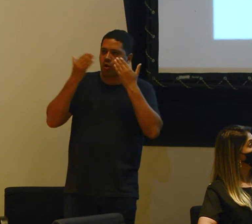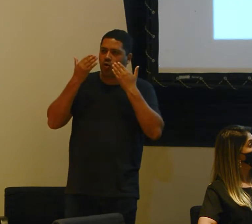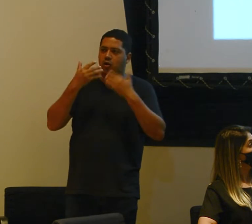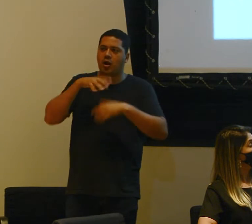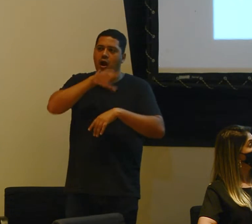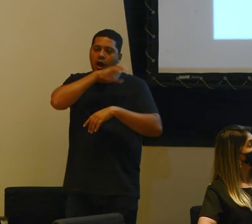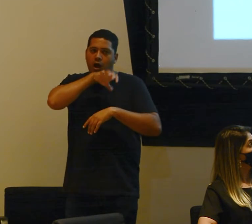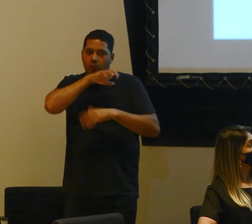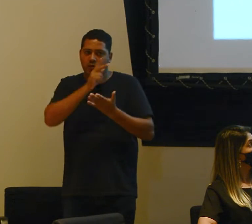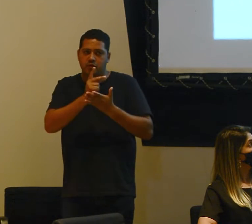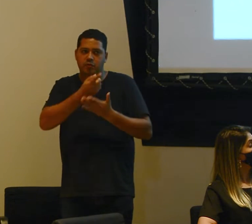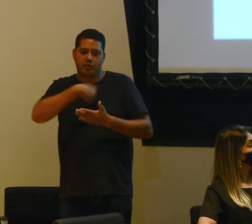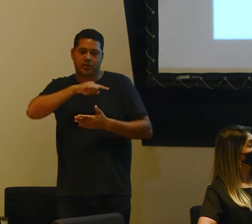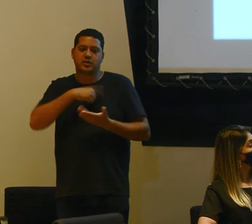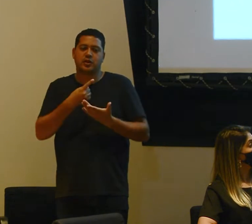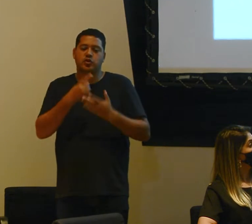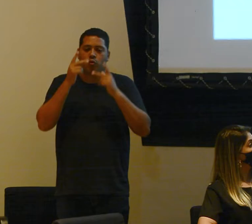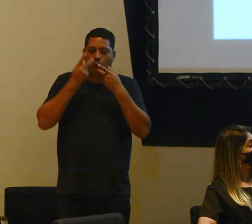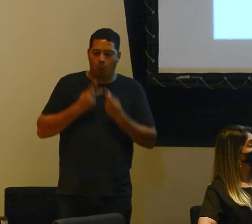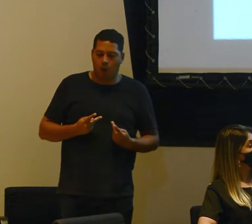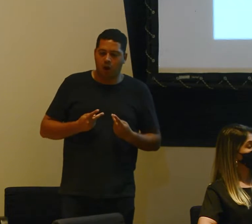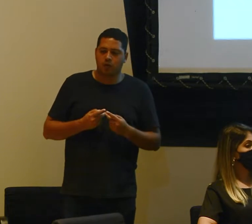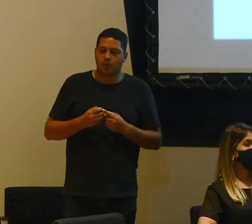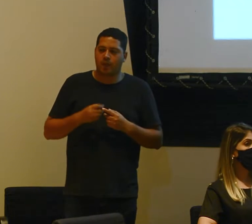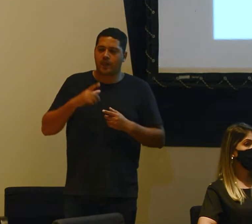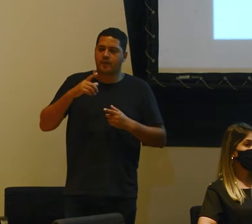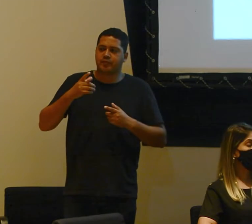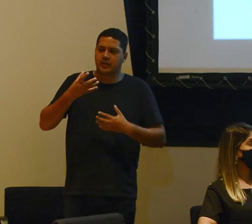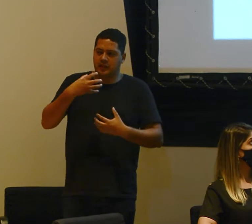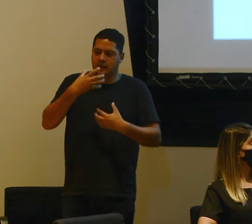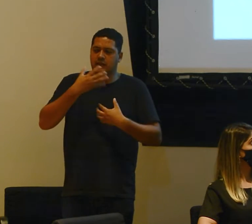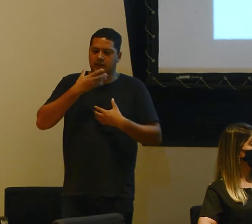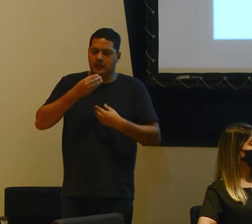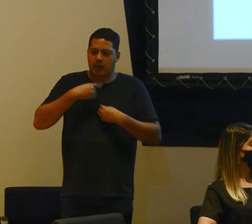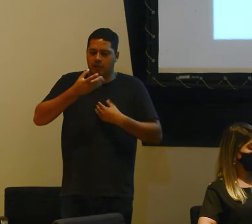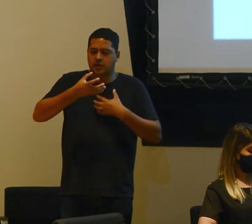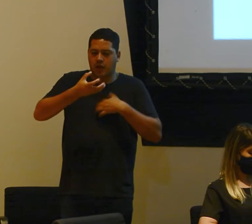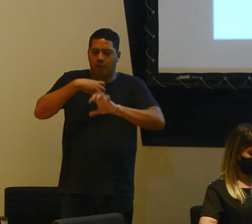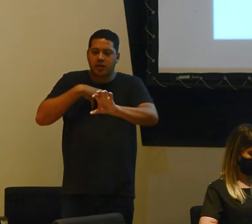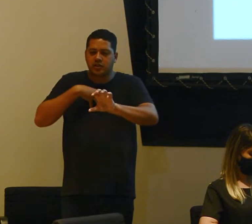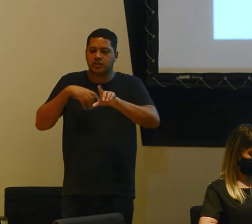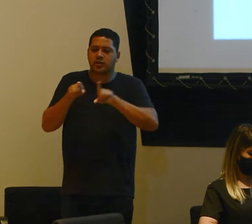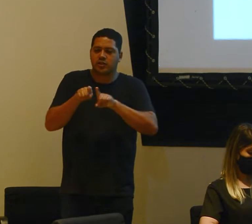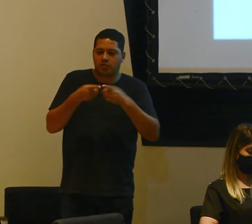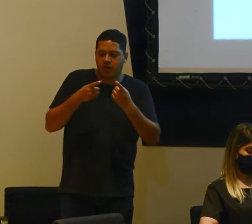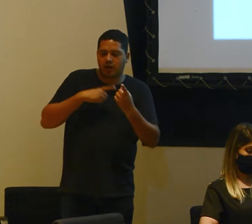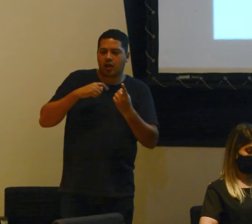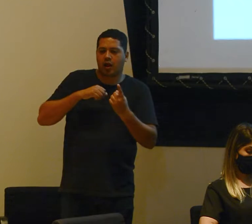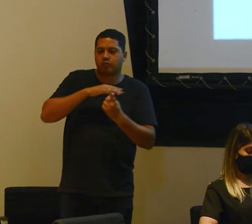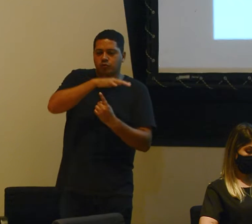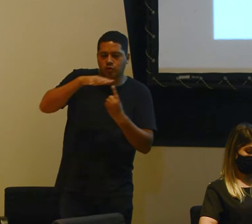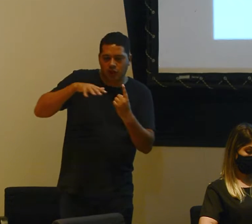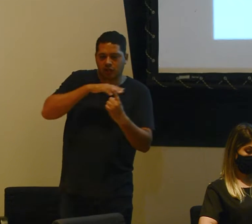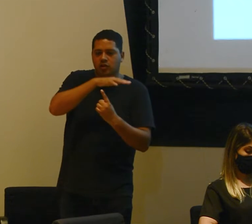até pra gente, seres humanos típicos, né? Eles nos geram sentimentos de empatia, de socialização, de